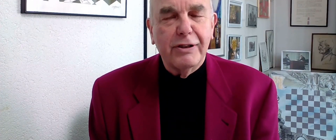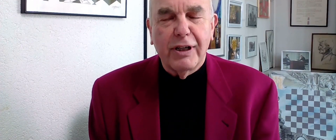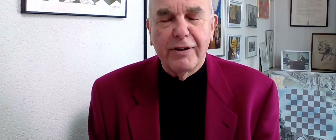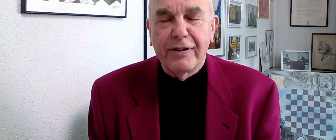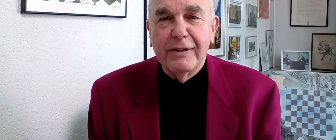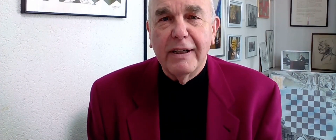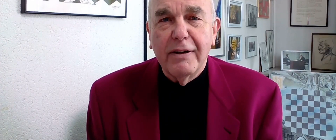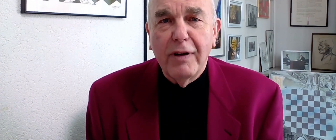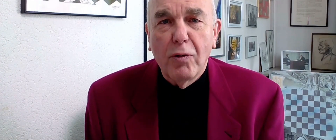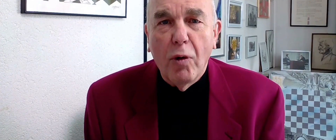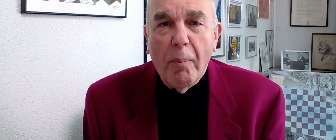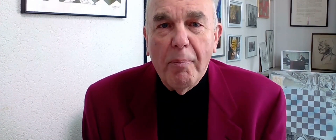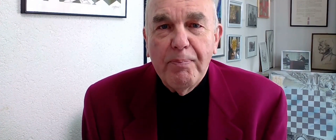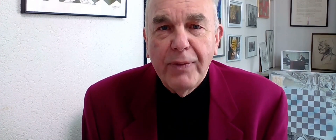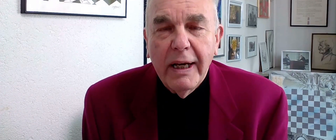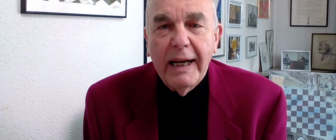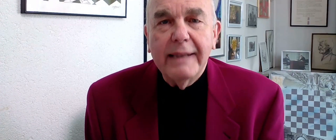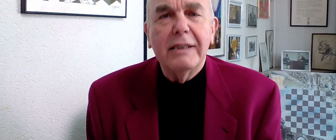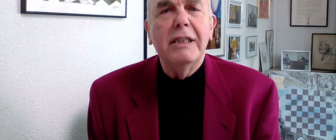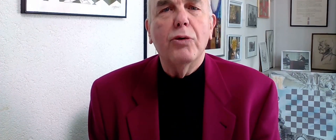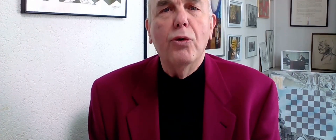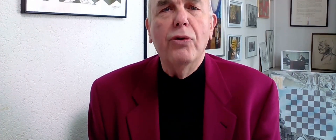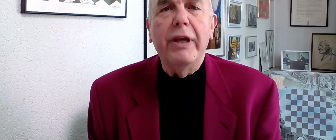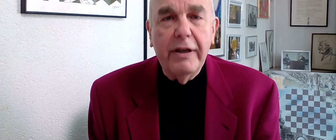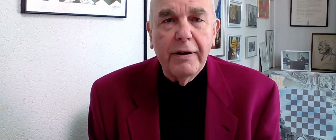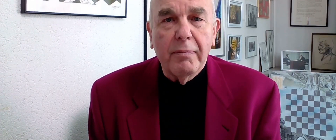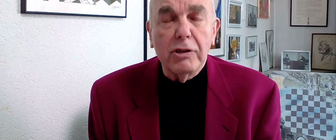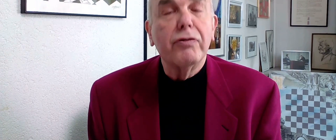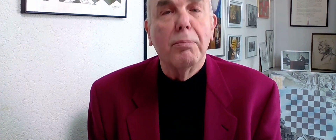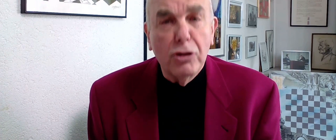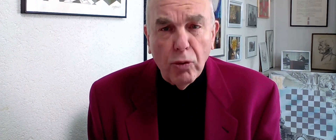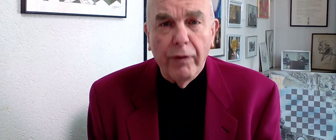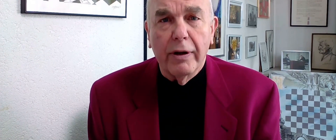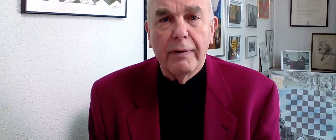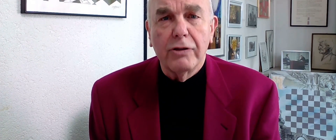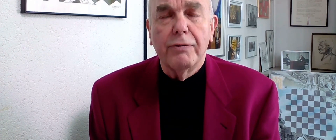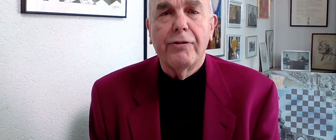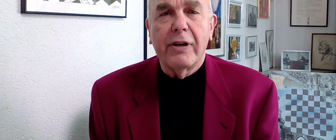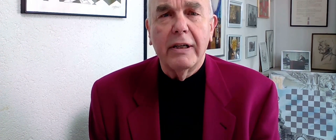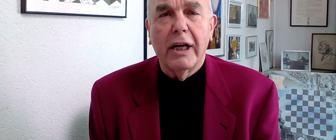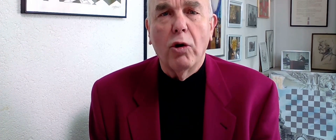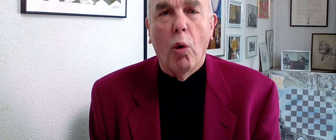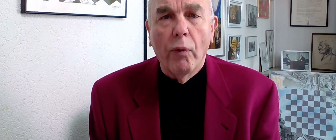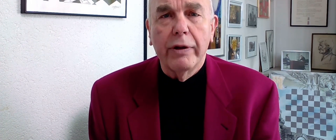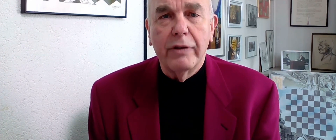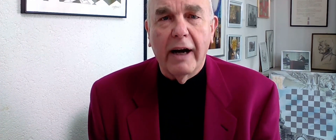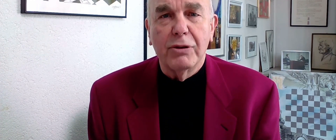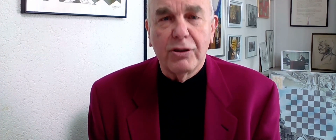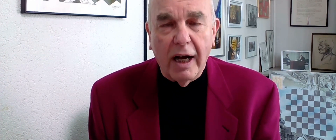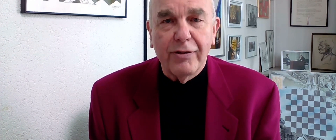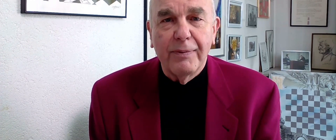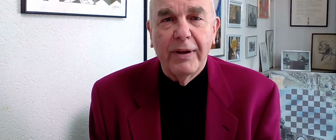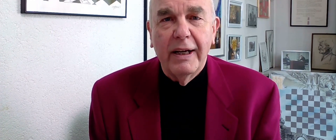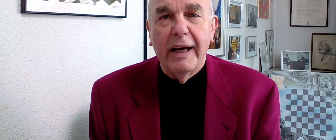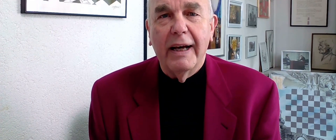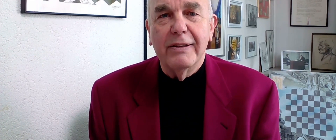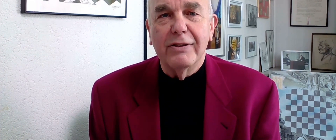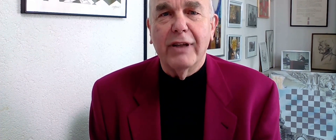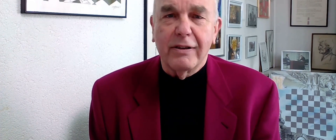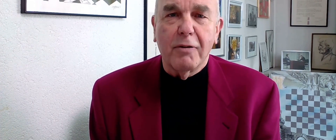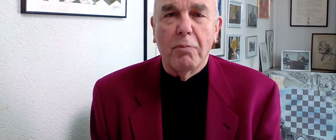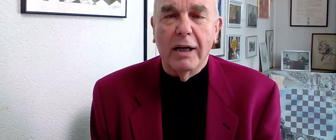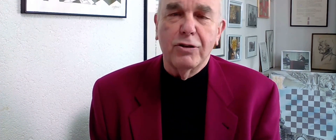Schaakvrienden en schaakvriendinnen, welkom. Het is niet uniek, maar het is wel bijzonder als een vereniging 100 jaar bestaat.